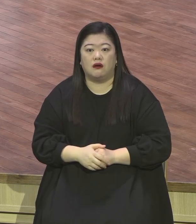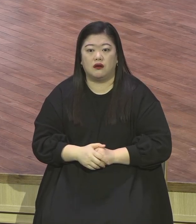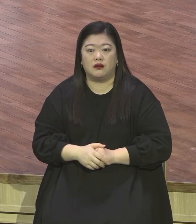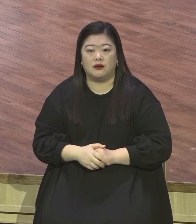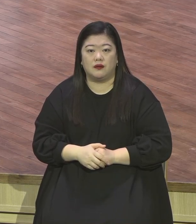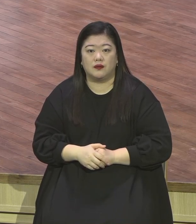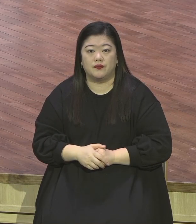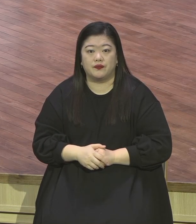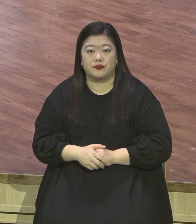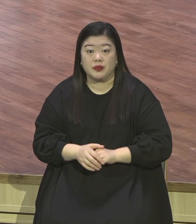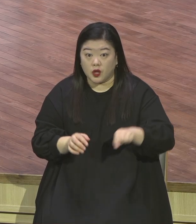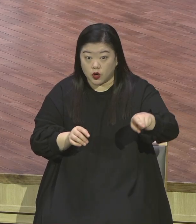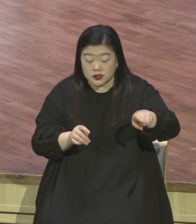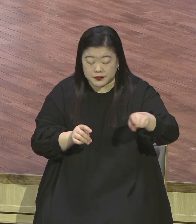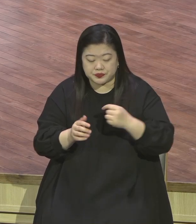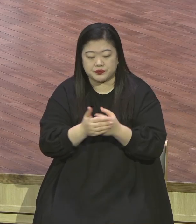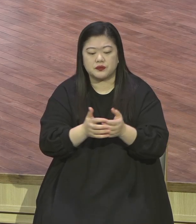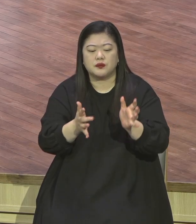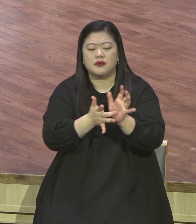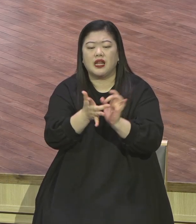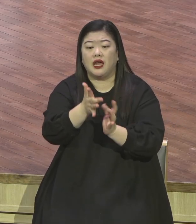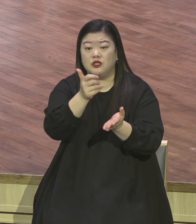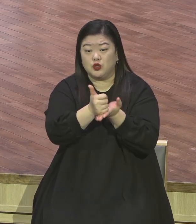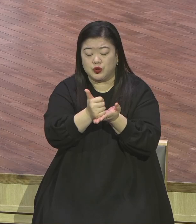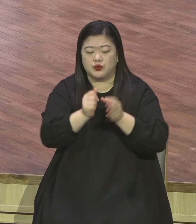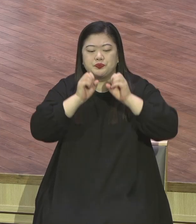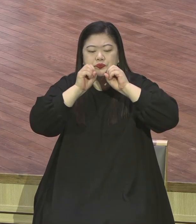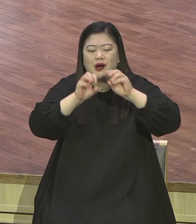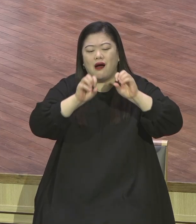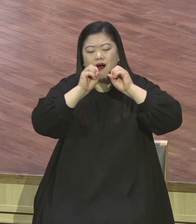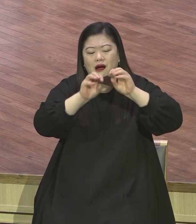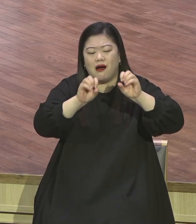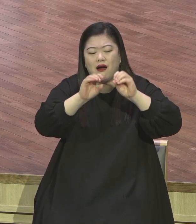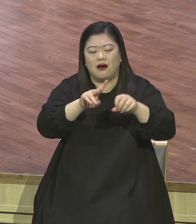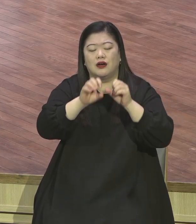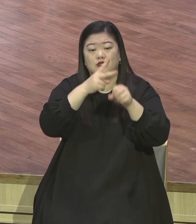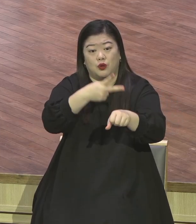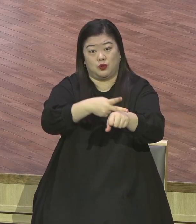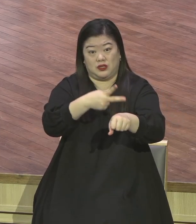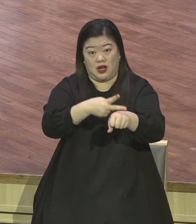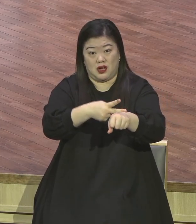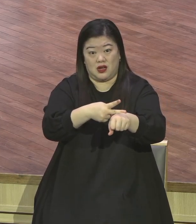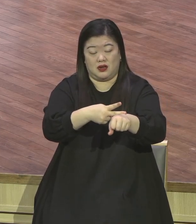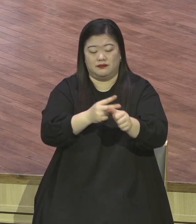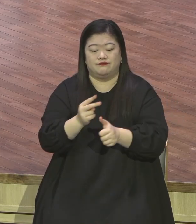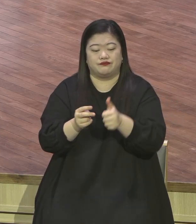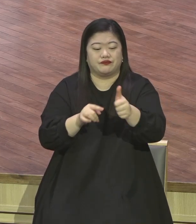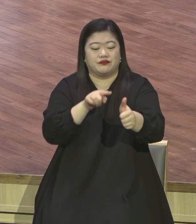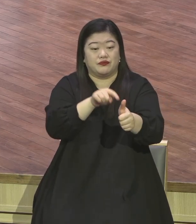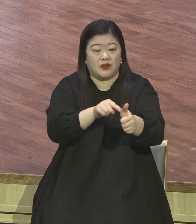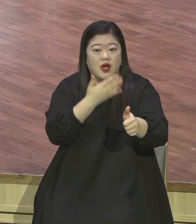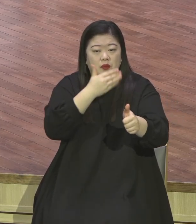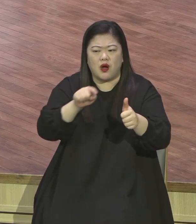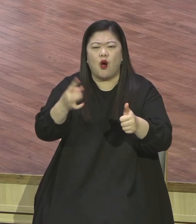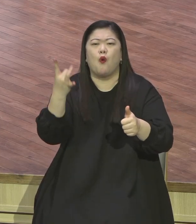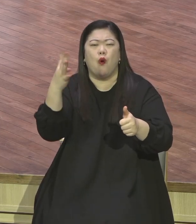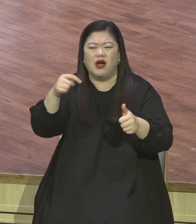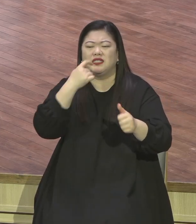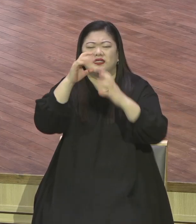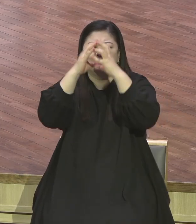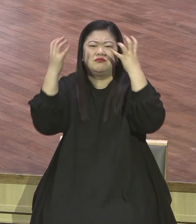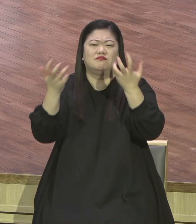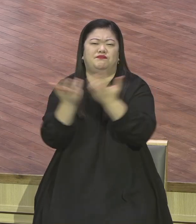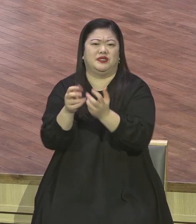마을에서 말해요. 예수 믿어가 성교사가 들어가가지고 그 모슬렘 지역이 거의 다 모슬렘인데